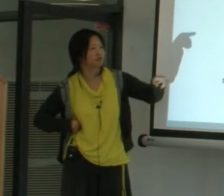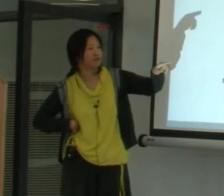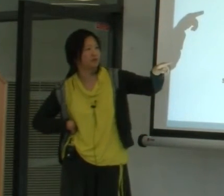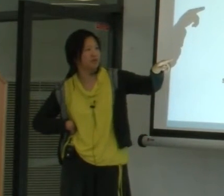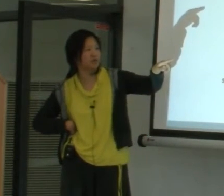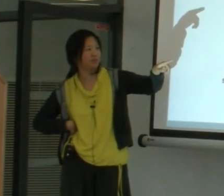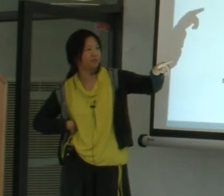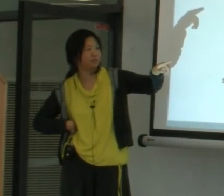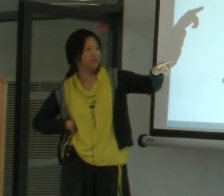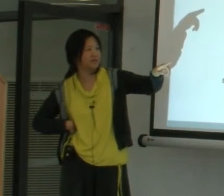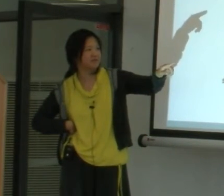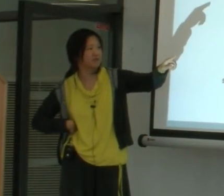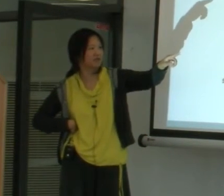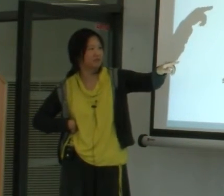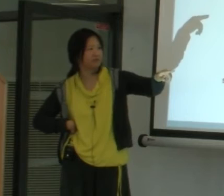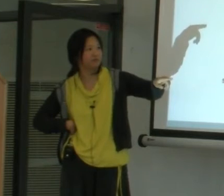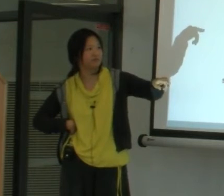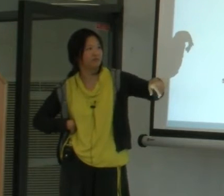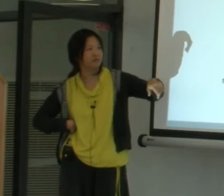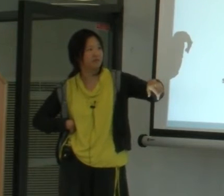Donc voilà, lui, il est président. Et...